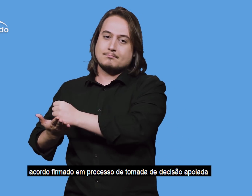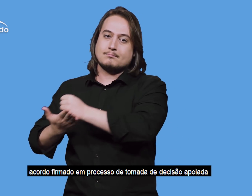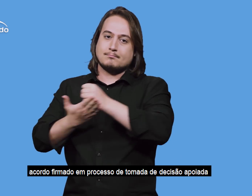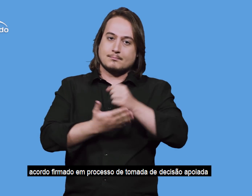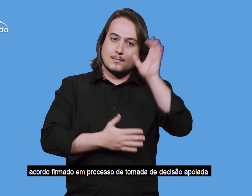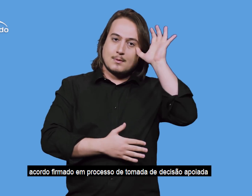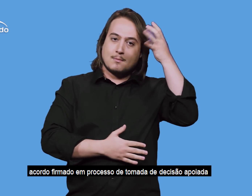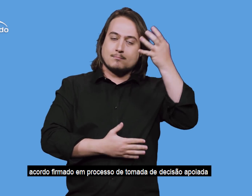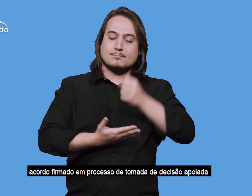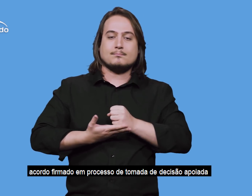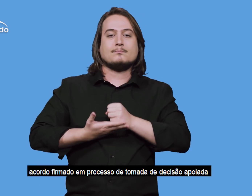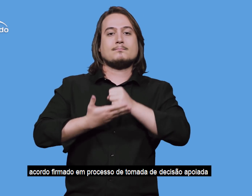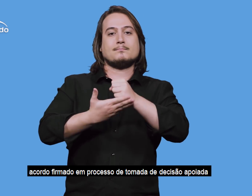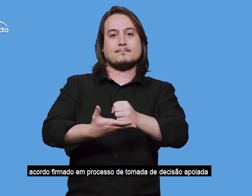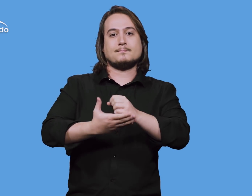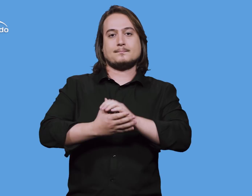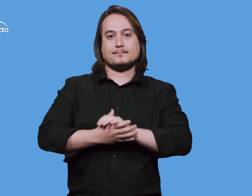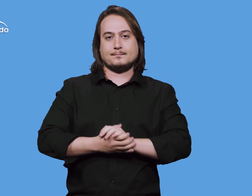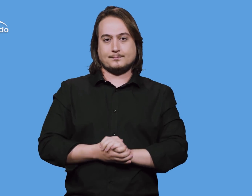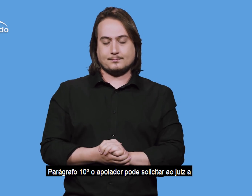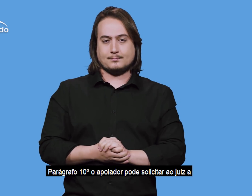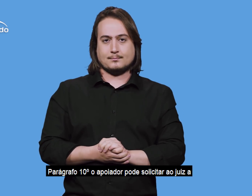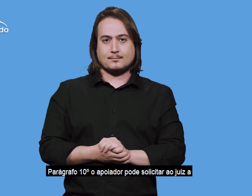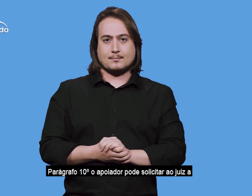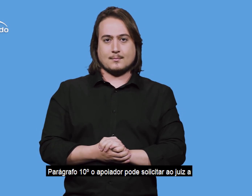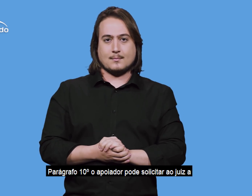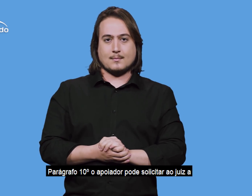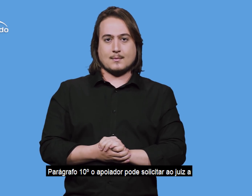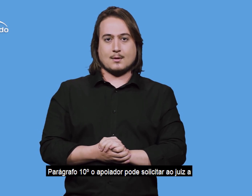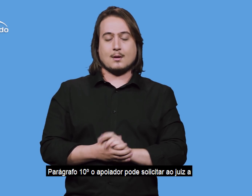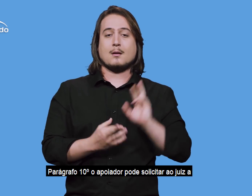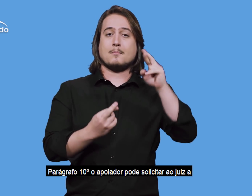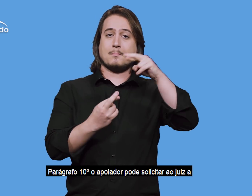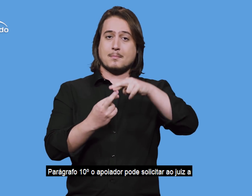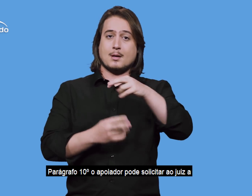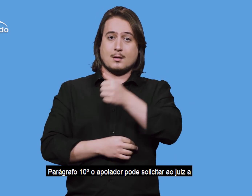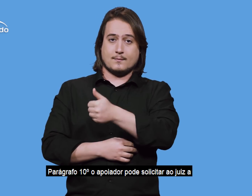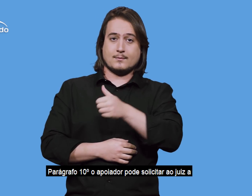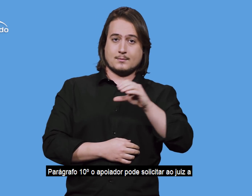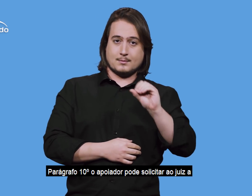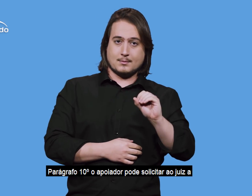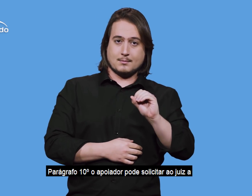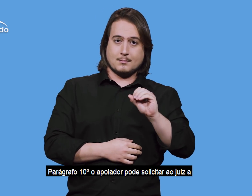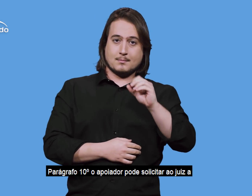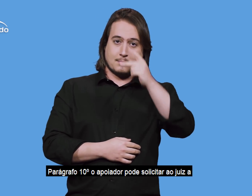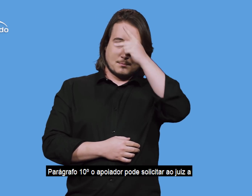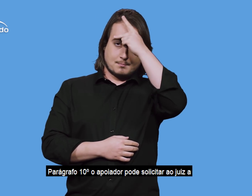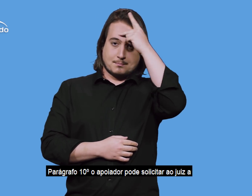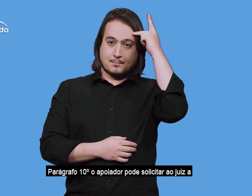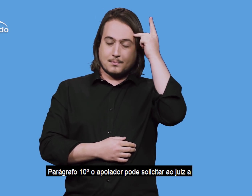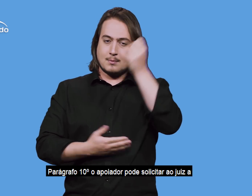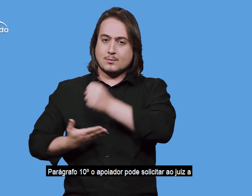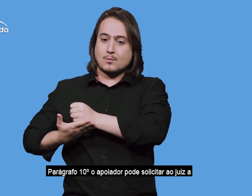decisão apoiada parágrafo décimo o apoiador pode solicitar ao juiz a